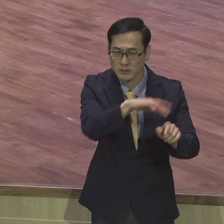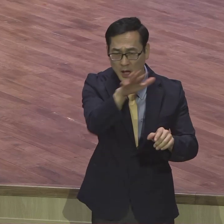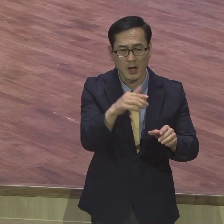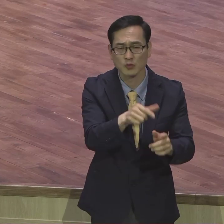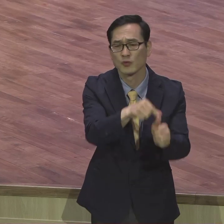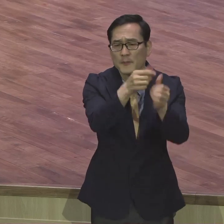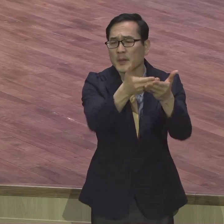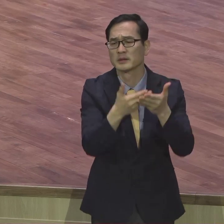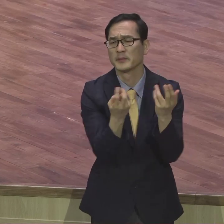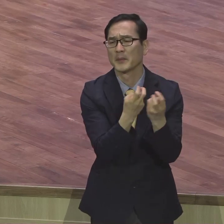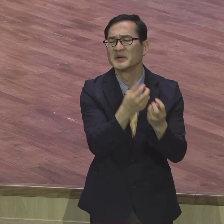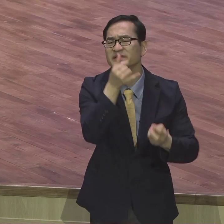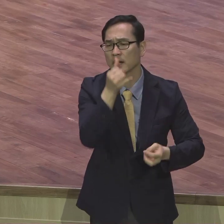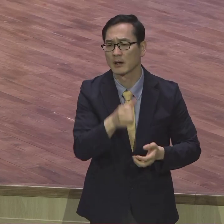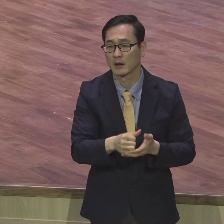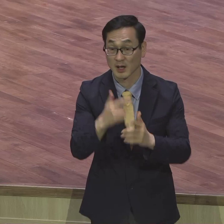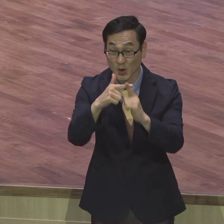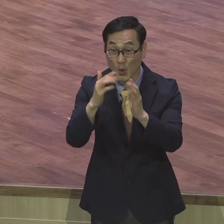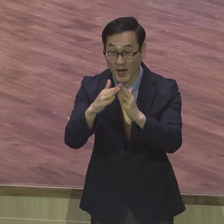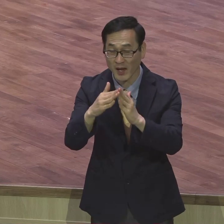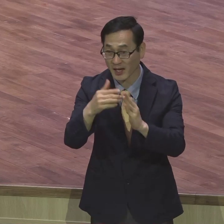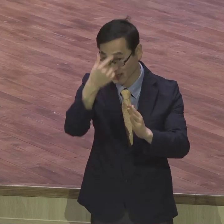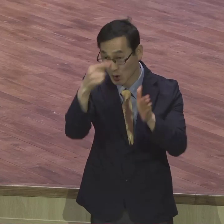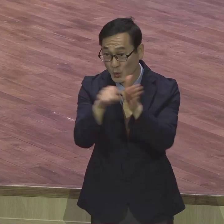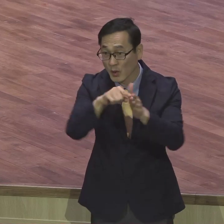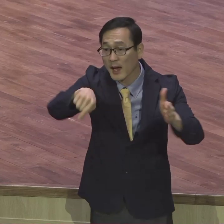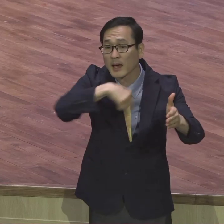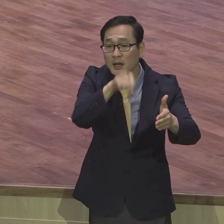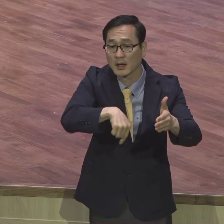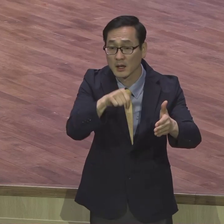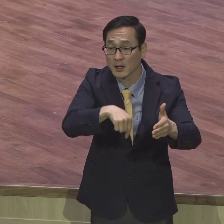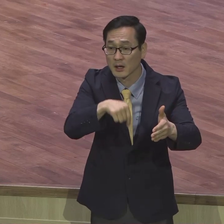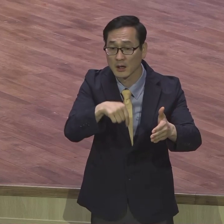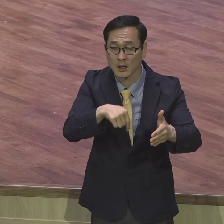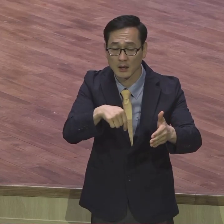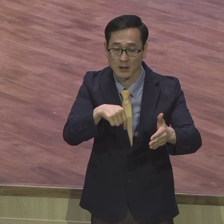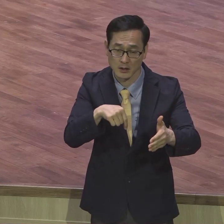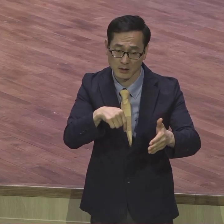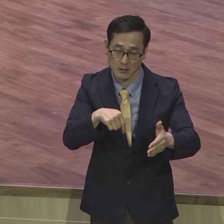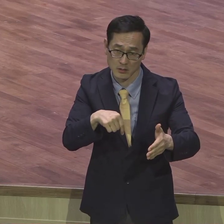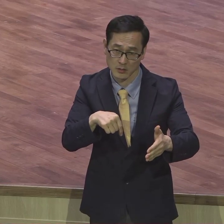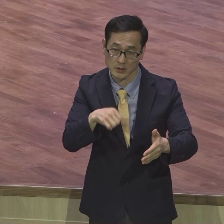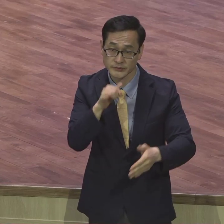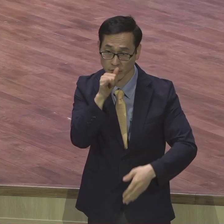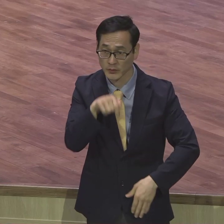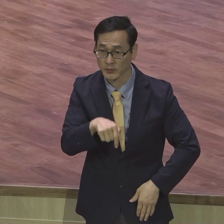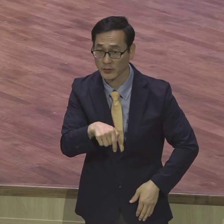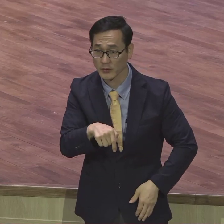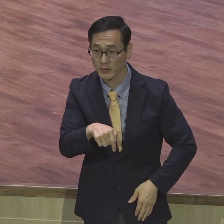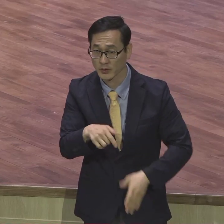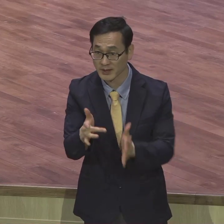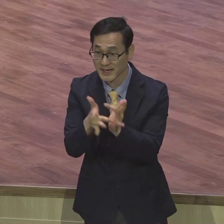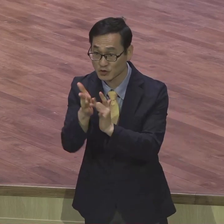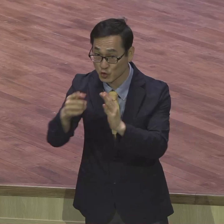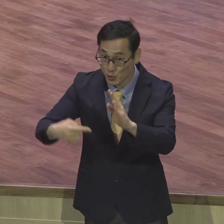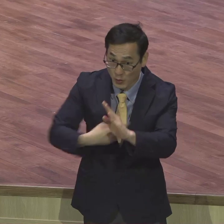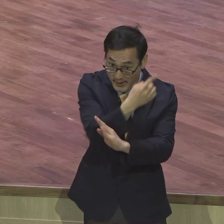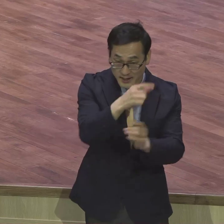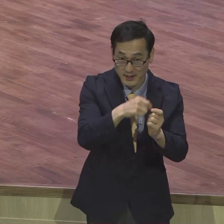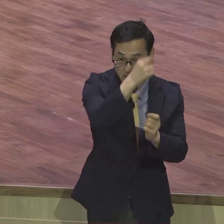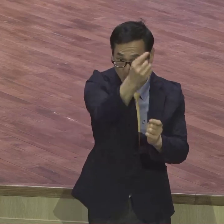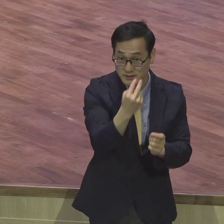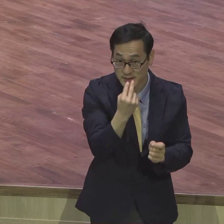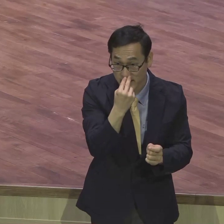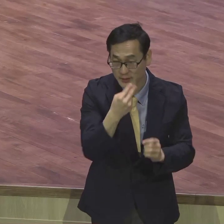이게 교회 안에 있어요. 지금 기독교 안에 있다고. 예수 외에는 영생 없습니다.